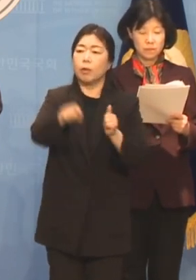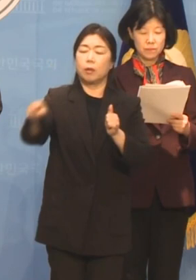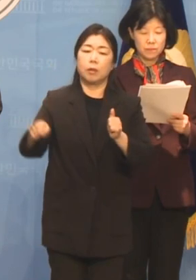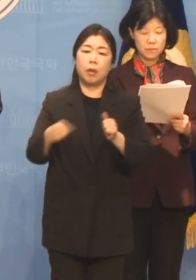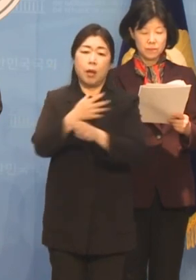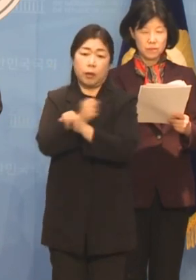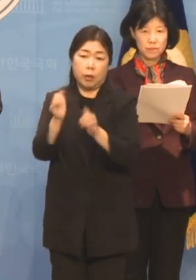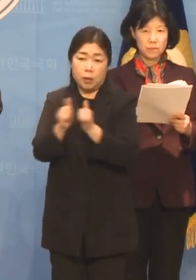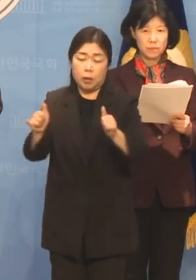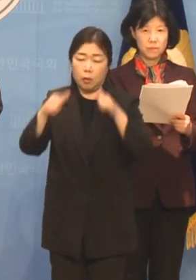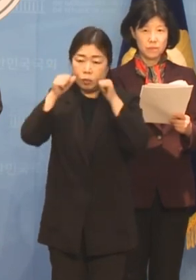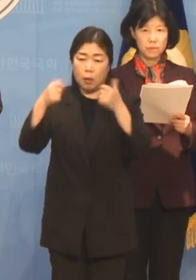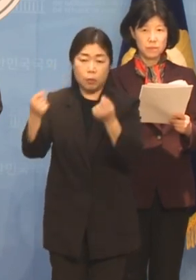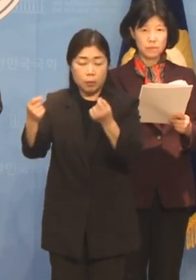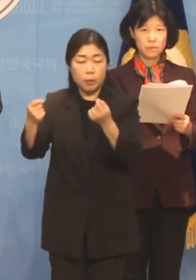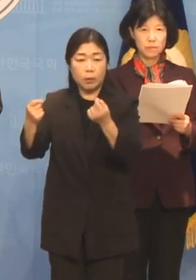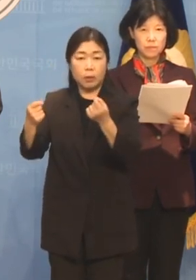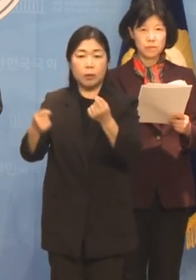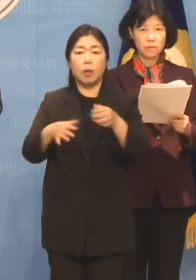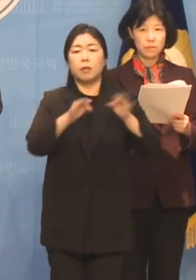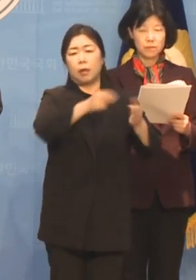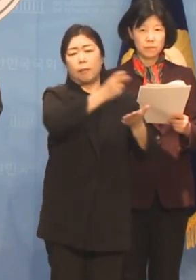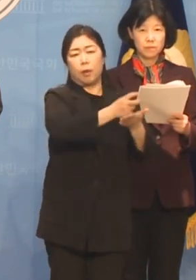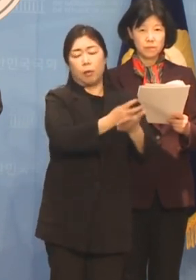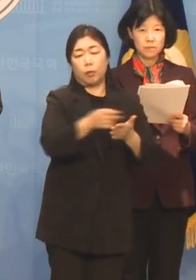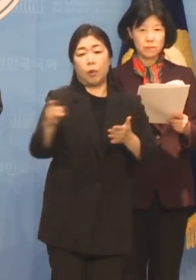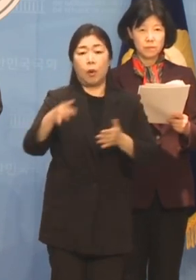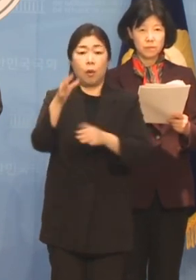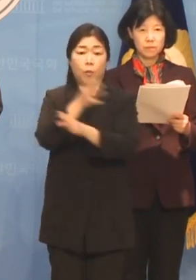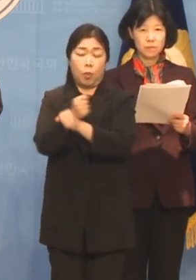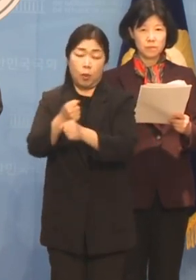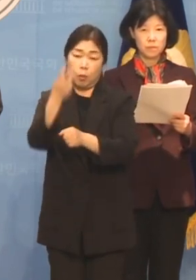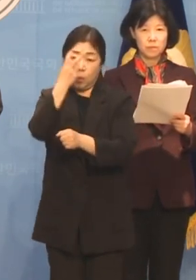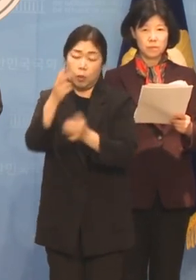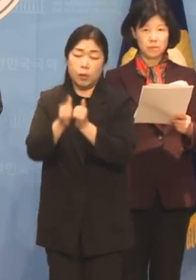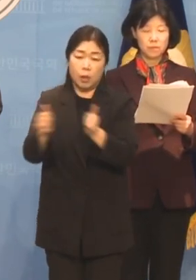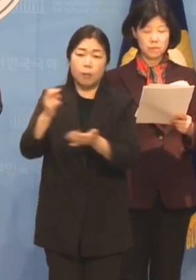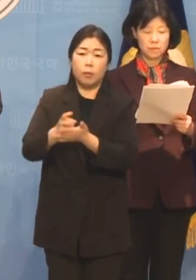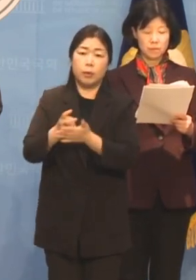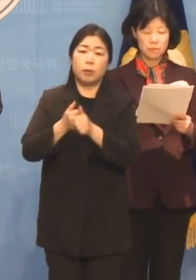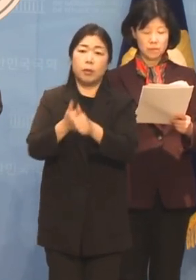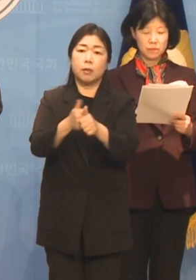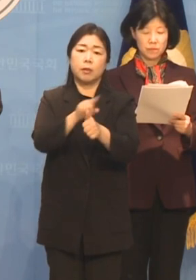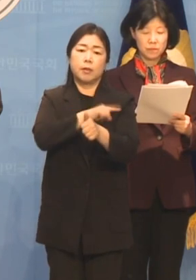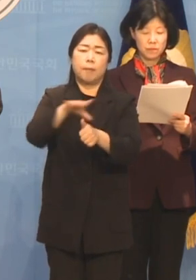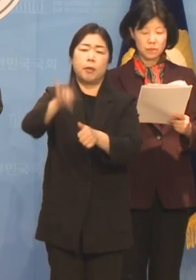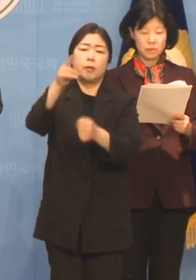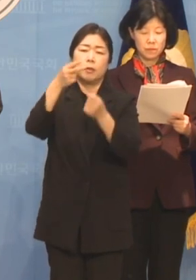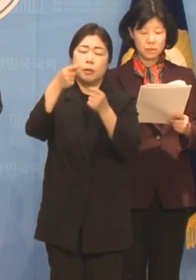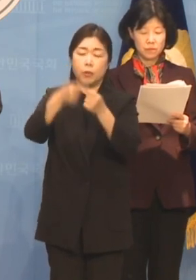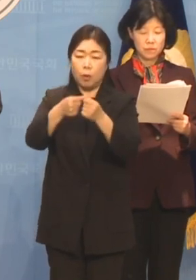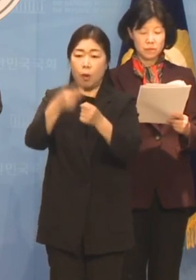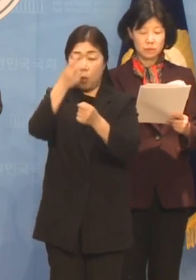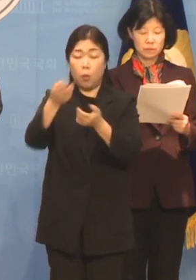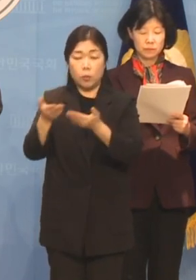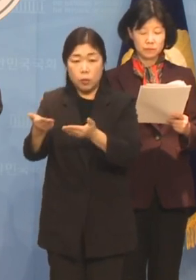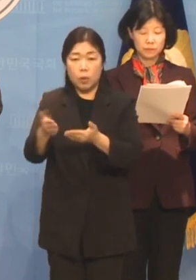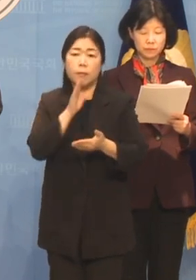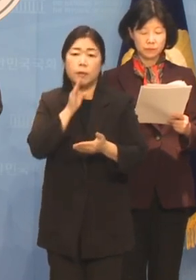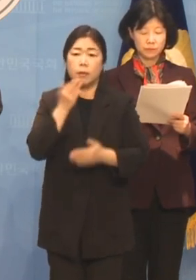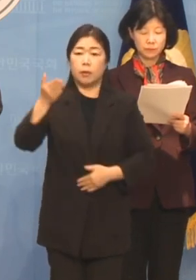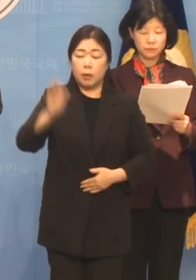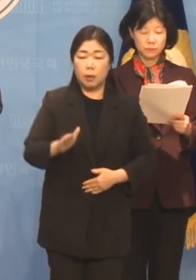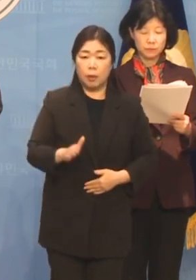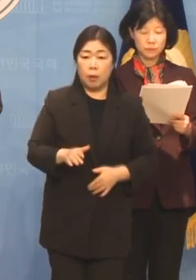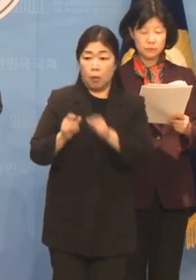즉, 은행은 은행법과 금융소비자보호법에 정한 금융소비자 최우선 보호보다는 금융소비자의 등을